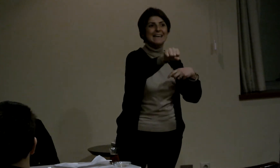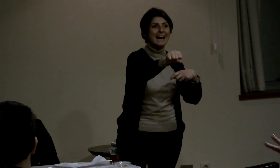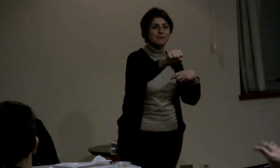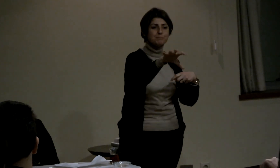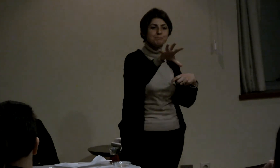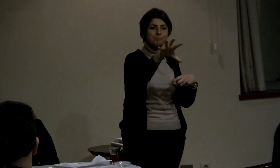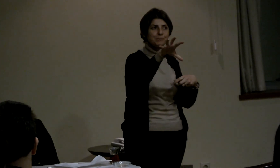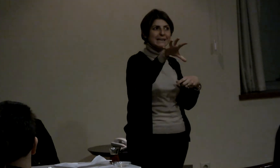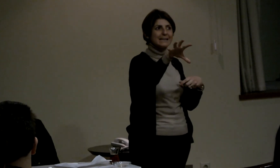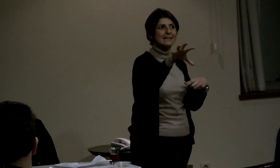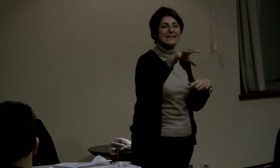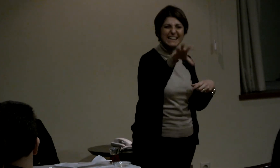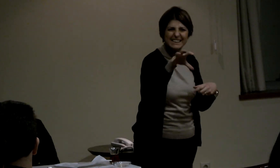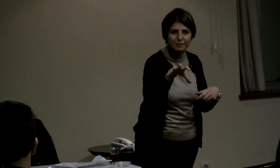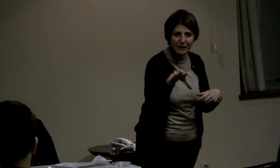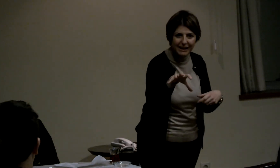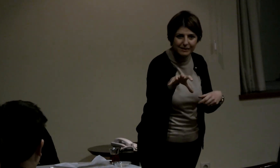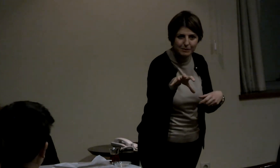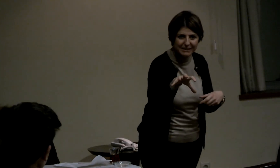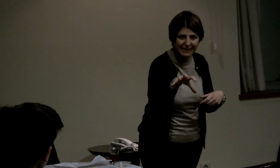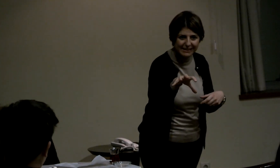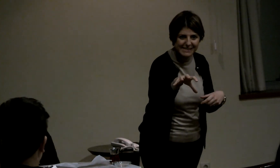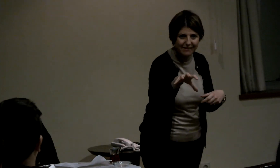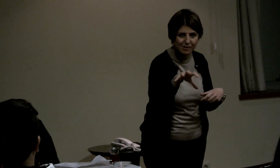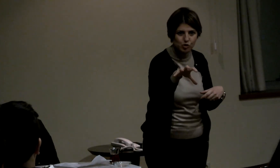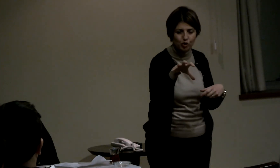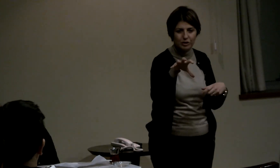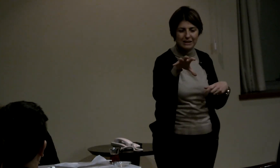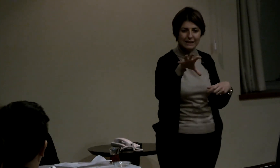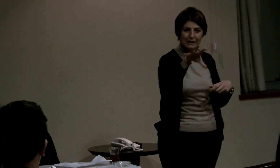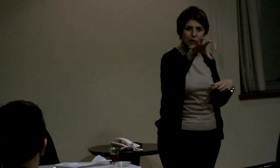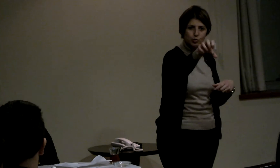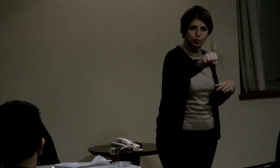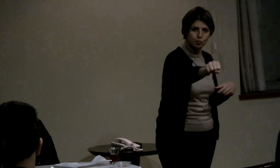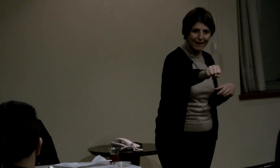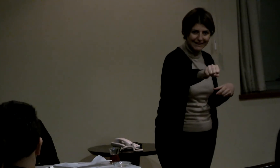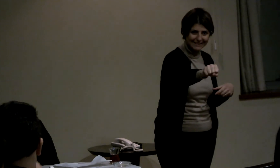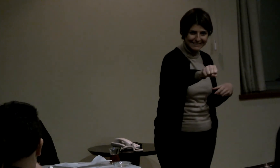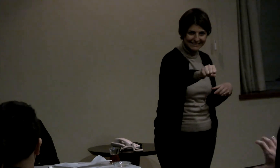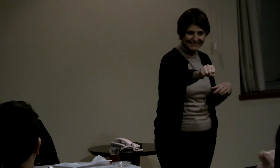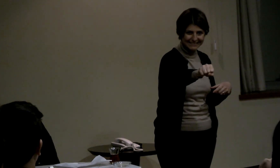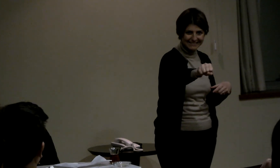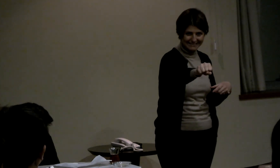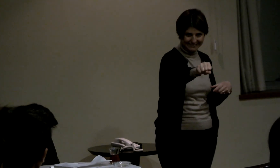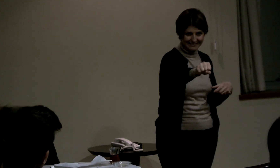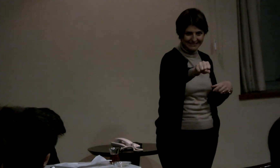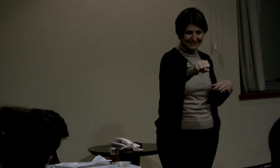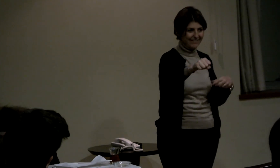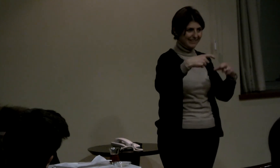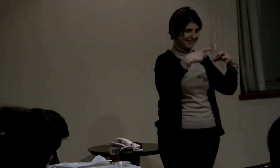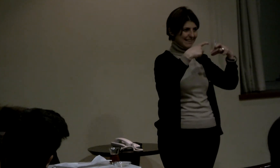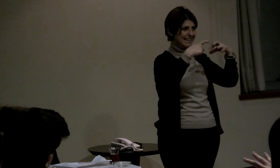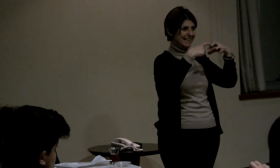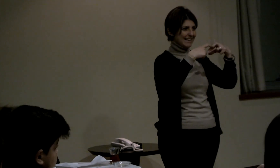Yani yer ayırtmak anlamında ya rezervasyon. Tutmak. Evet. Rezervasyon yaptın